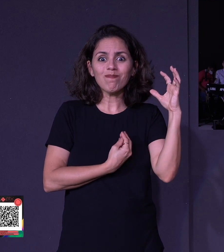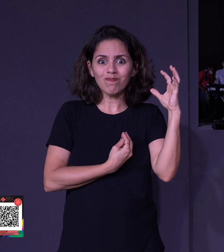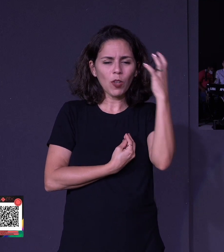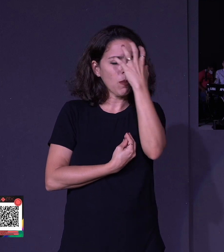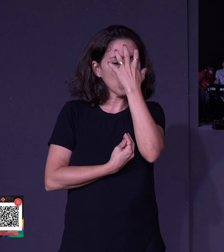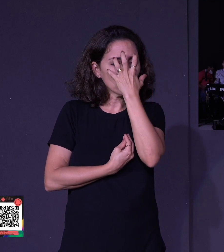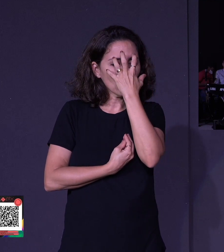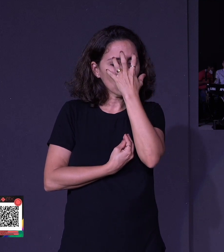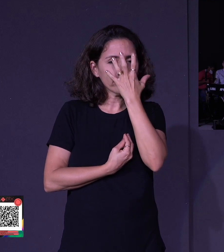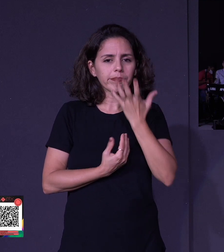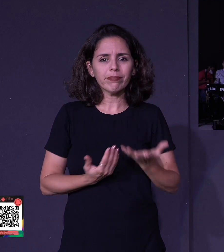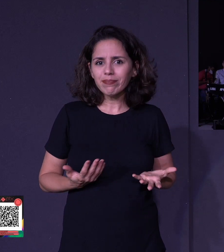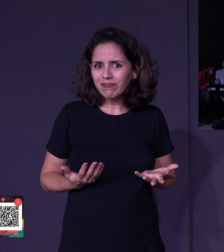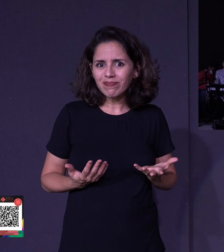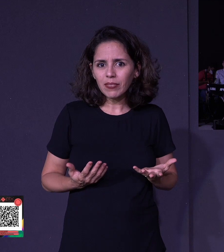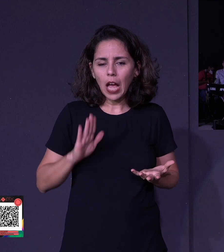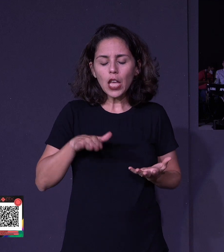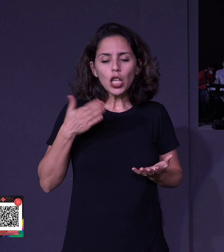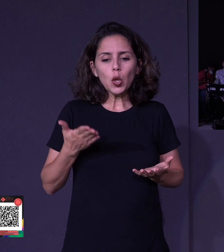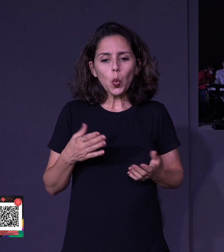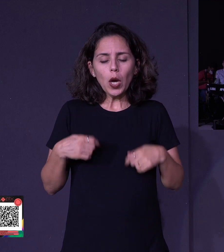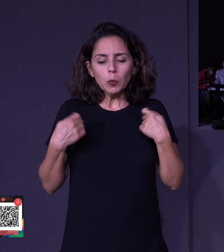a situação já se encontra crítica.